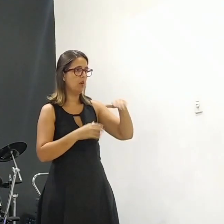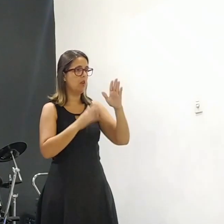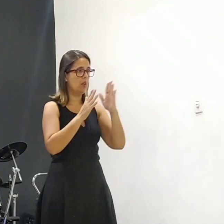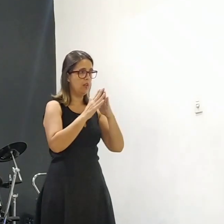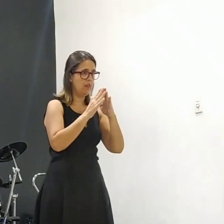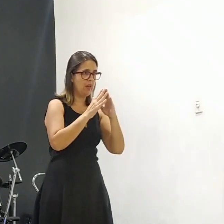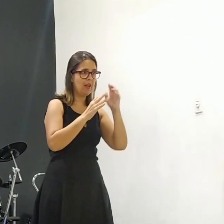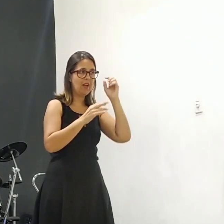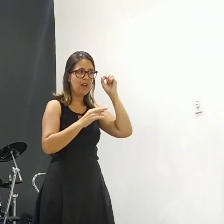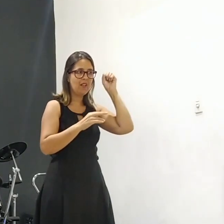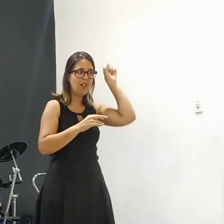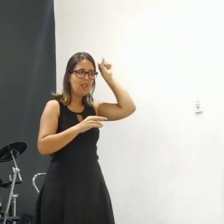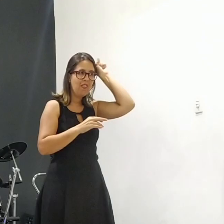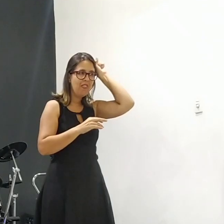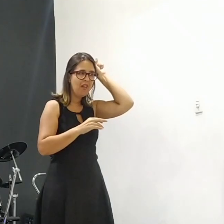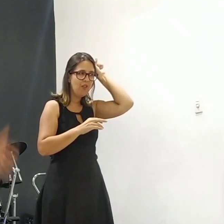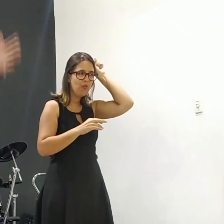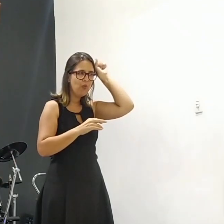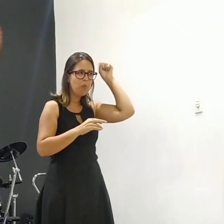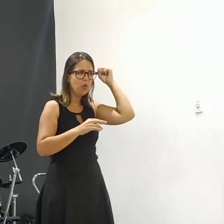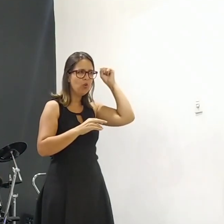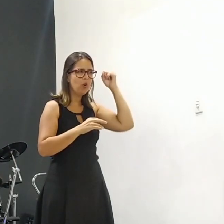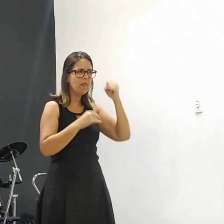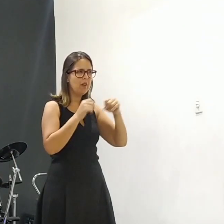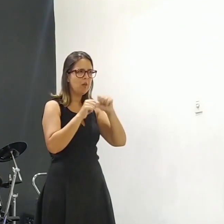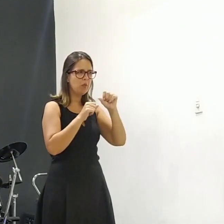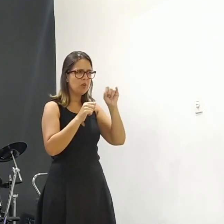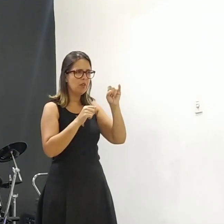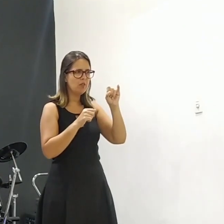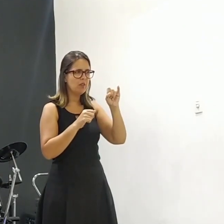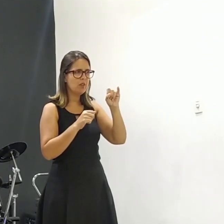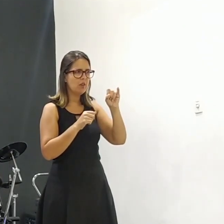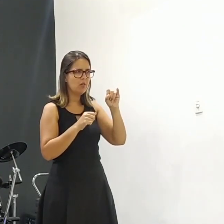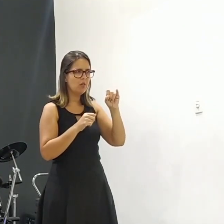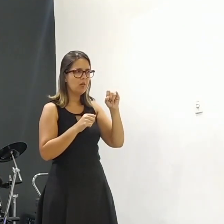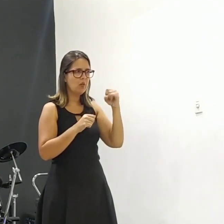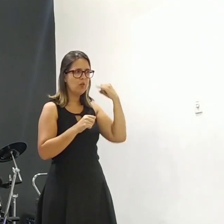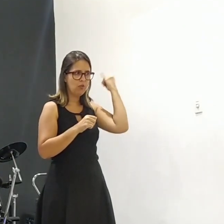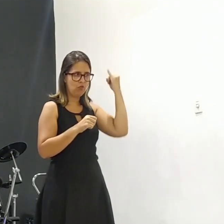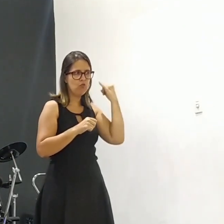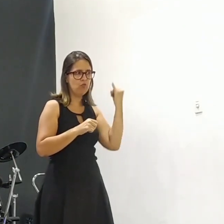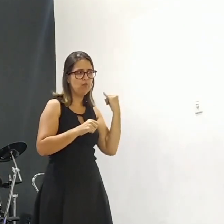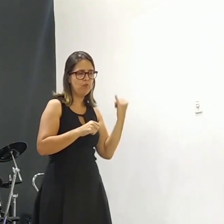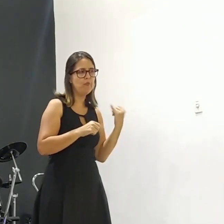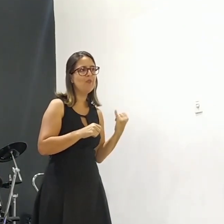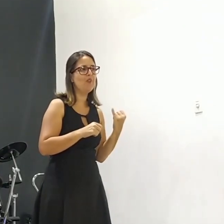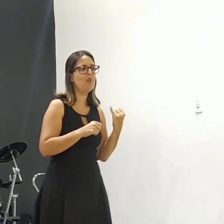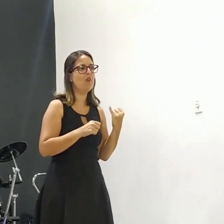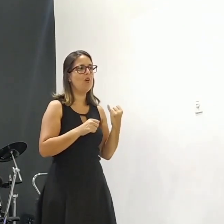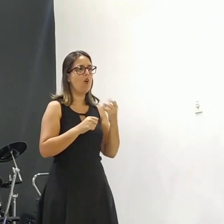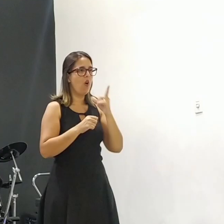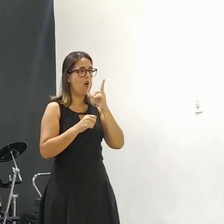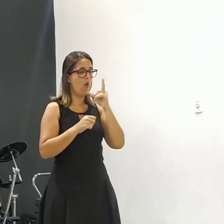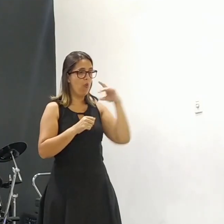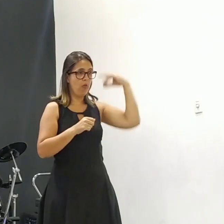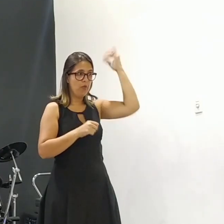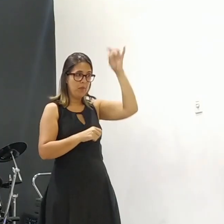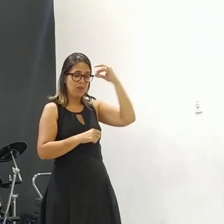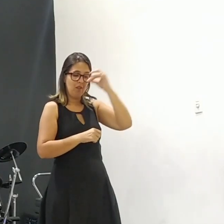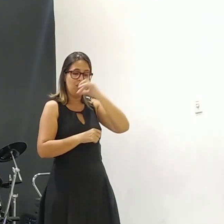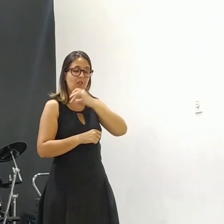Júlia Esther, Jesus entrou ali, o rio entrou naquela casa para sarar. O rio